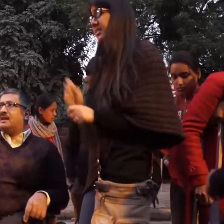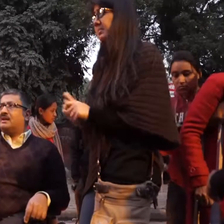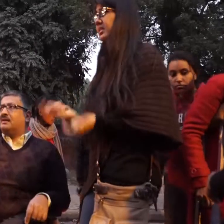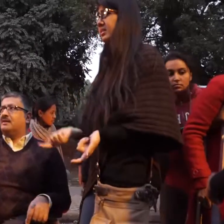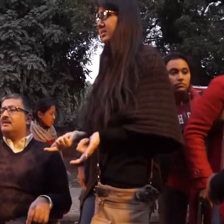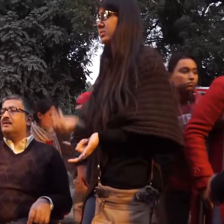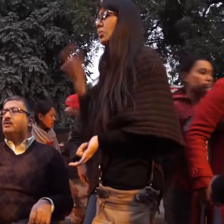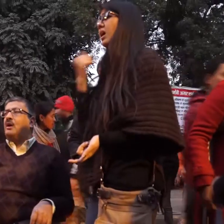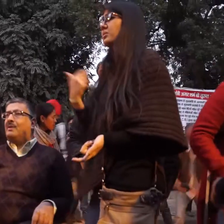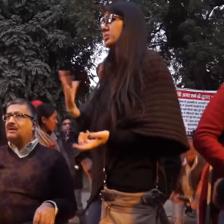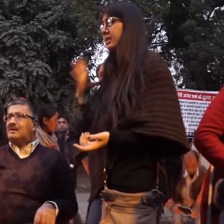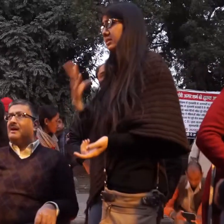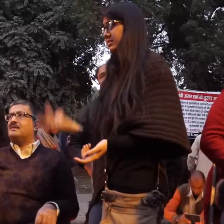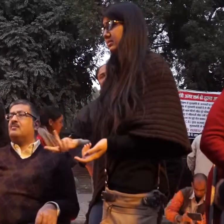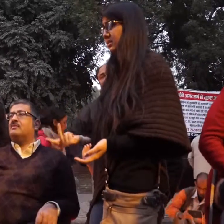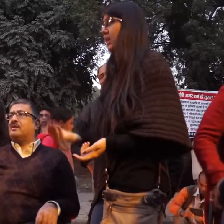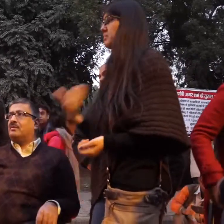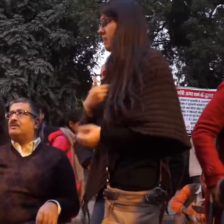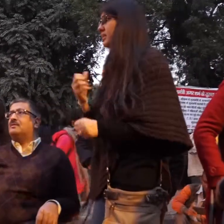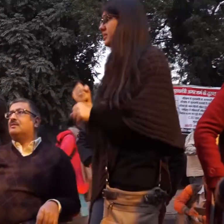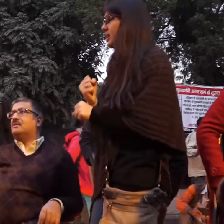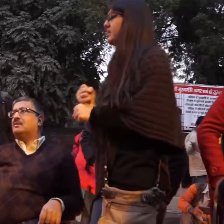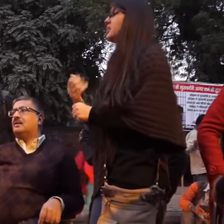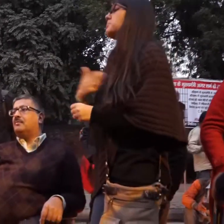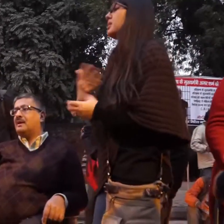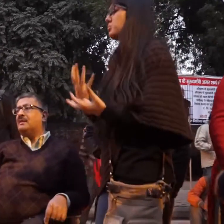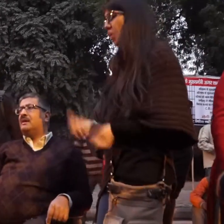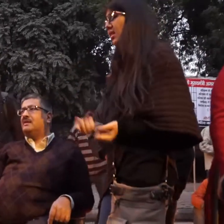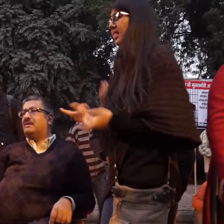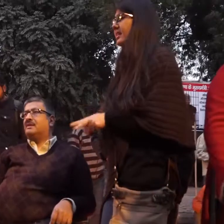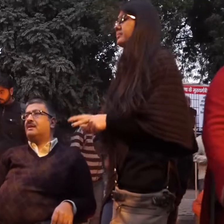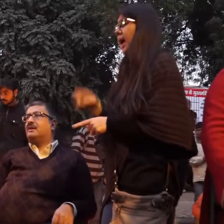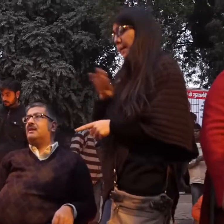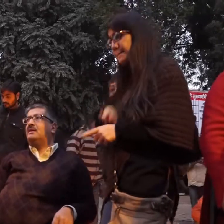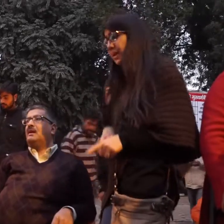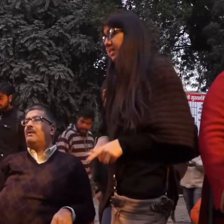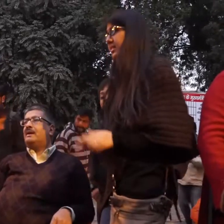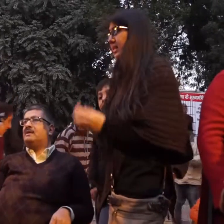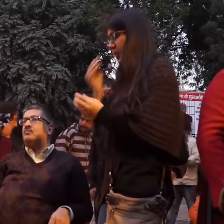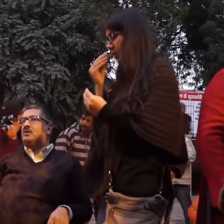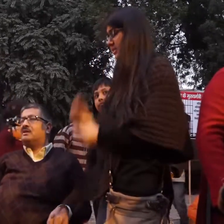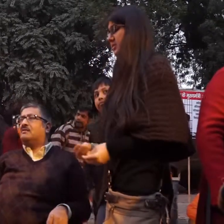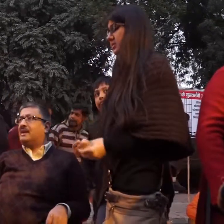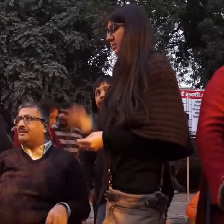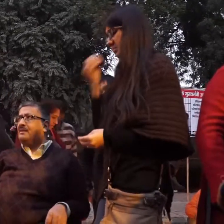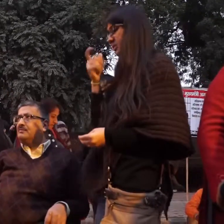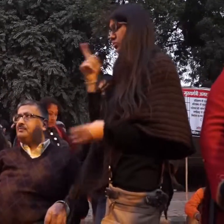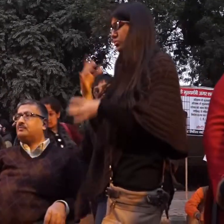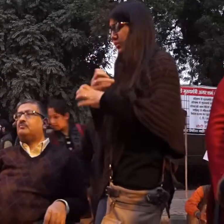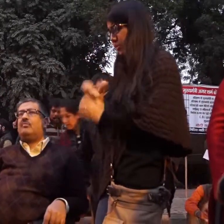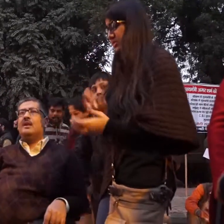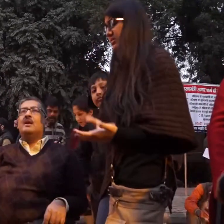क्यों इंतजार करें? तो हमारी सरकार से बहुत विनम्र प्रार्थना है, निवेदन है कि हमारे इस मुद्दे की तरफ ध्यान